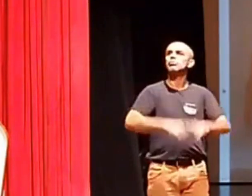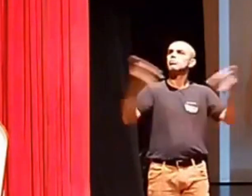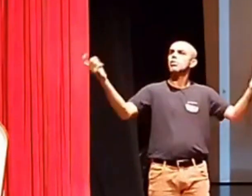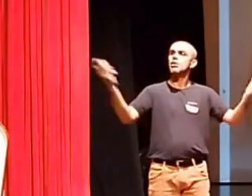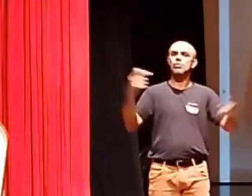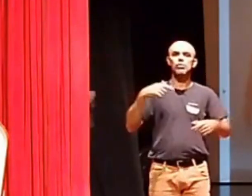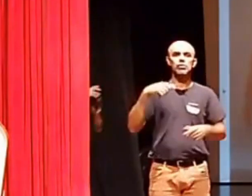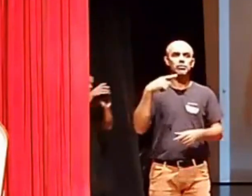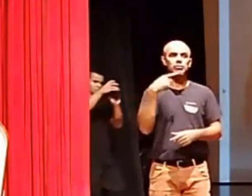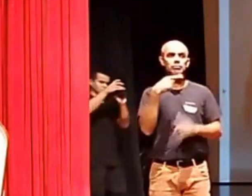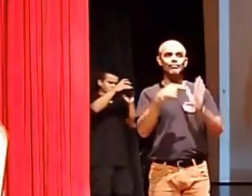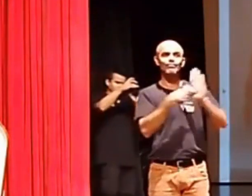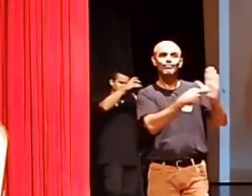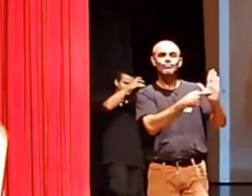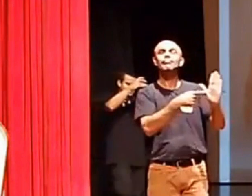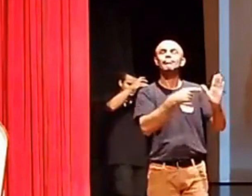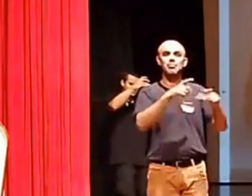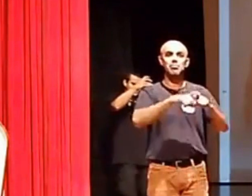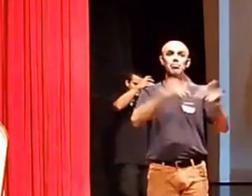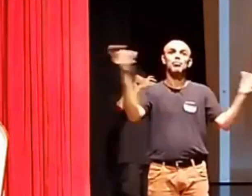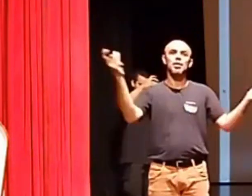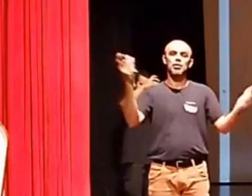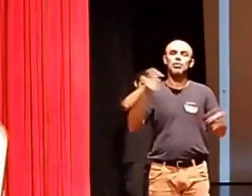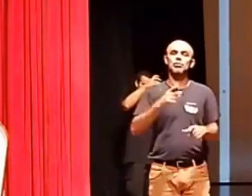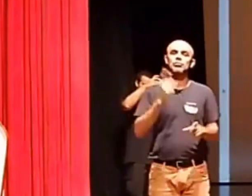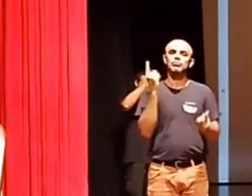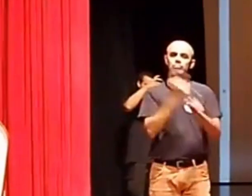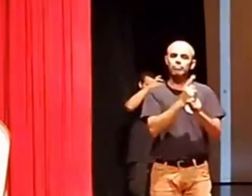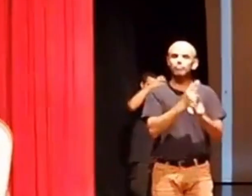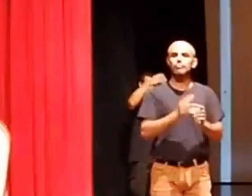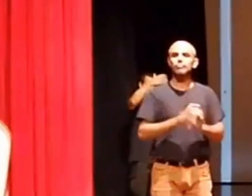isso que está sendo apresentado.